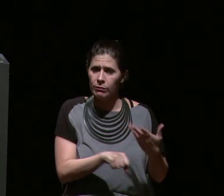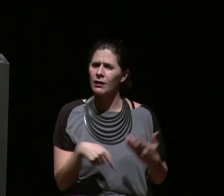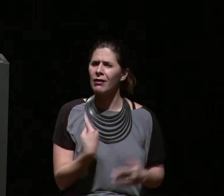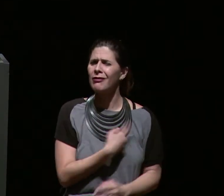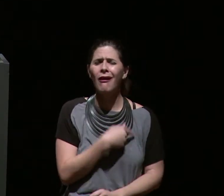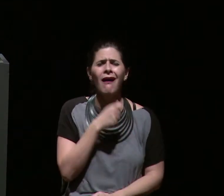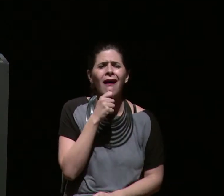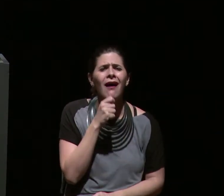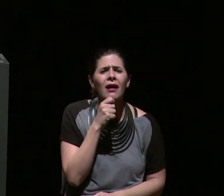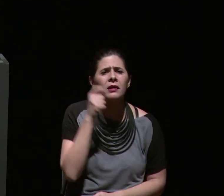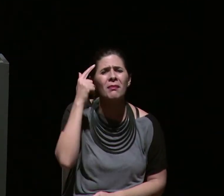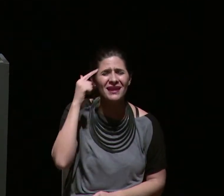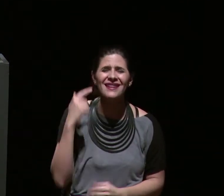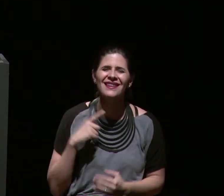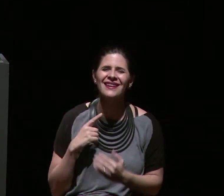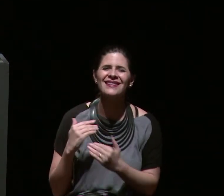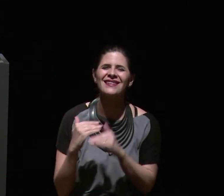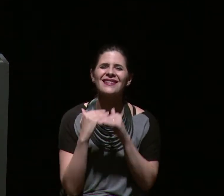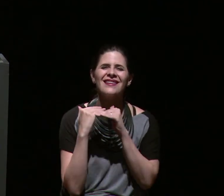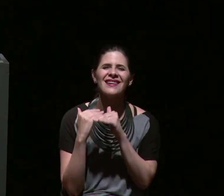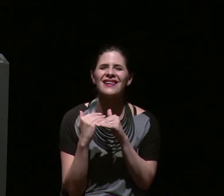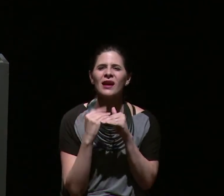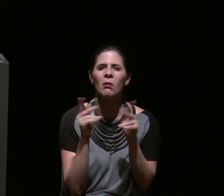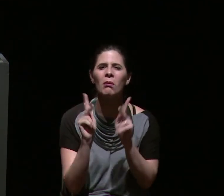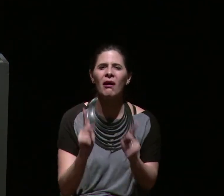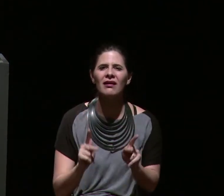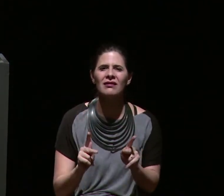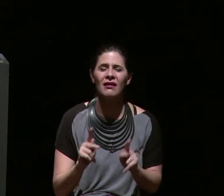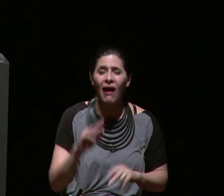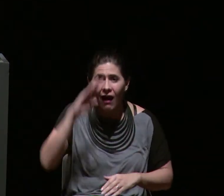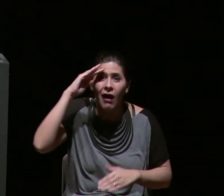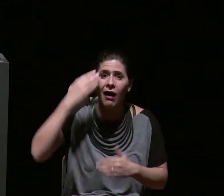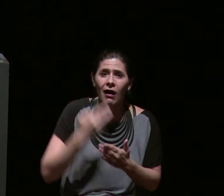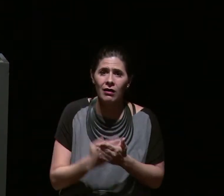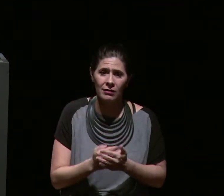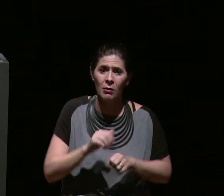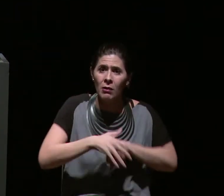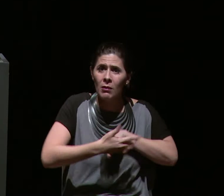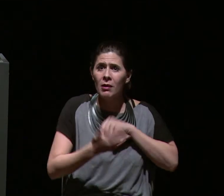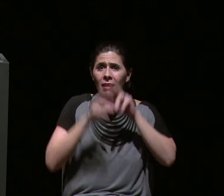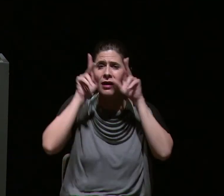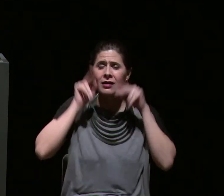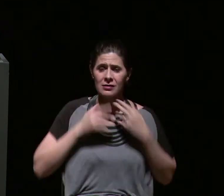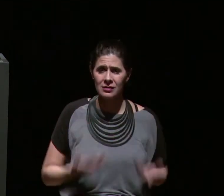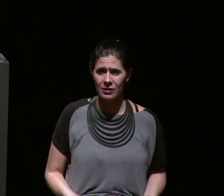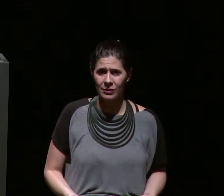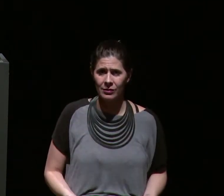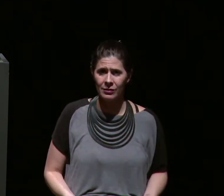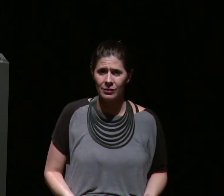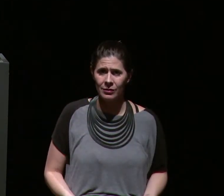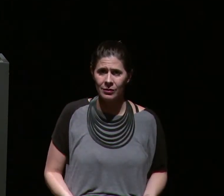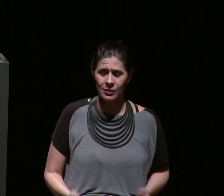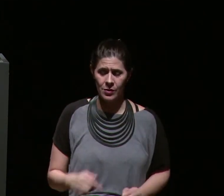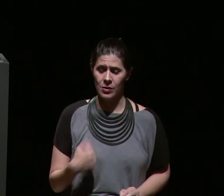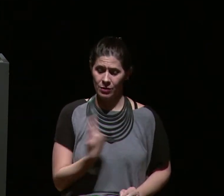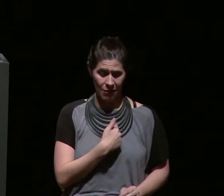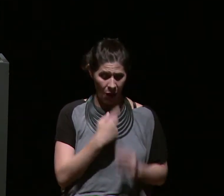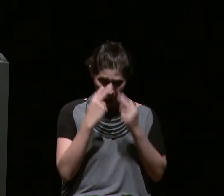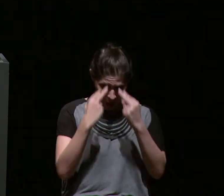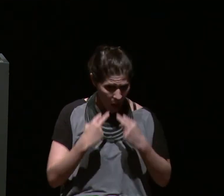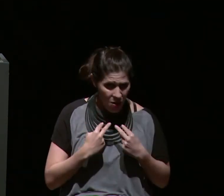harmoniosamente. Ainda acreditamos no mito da democracia racial. Sem reconhecermos nosso próprio